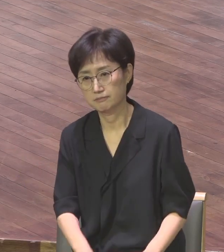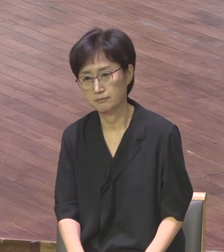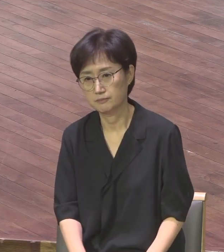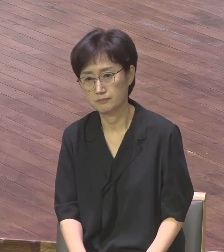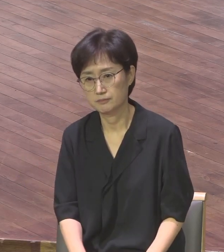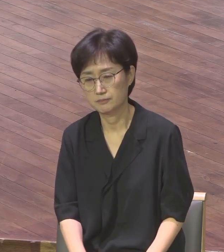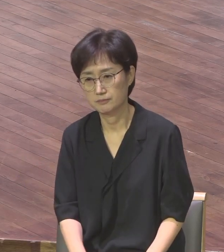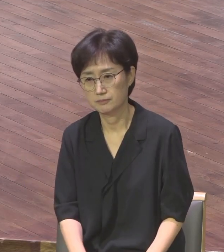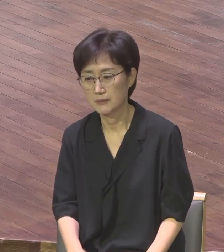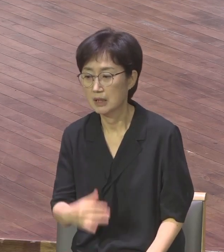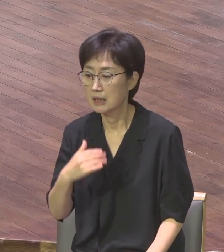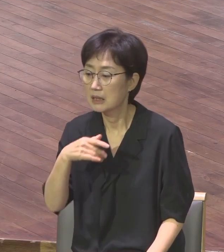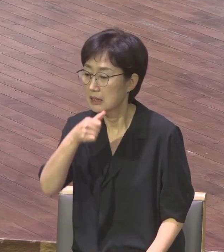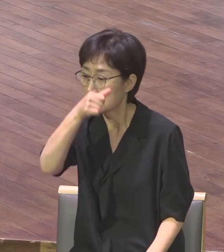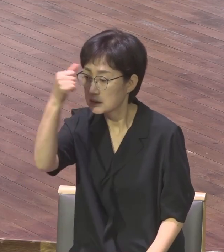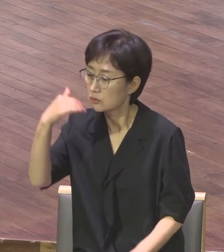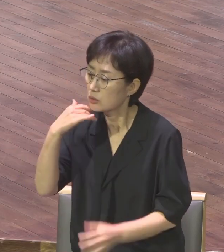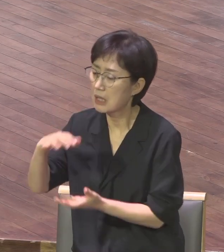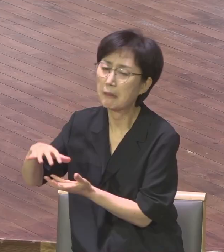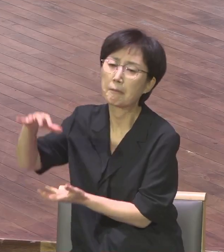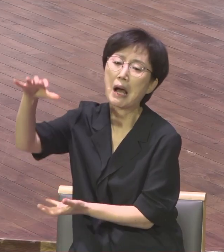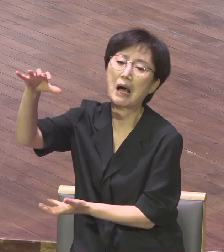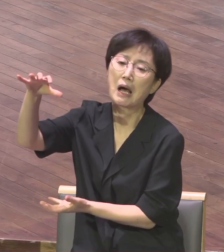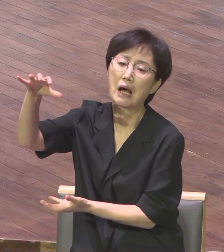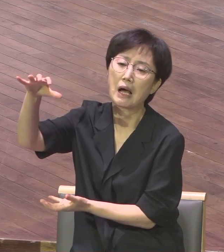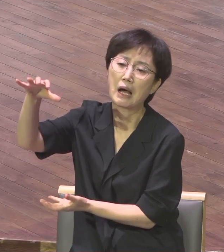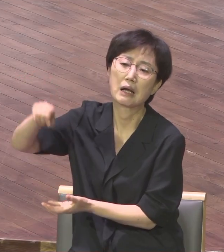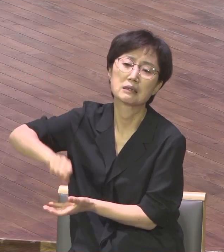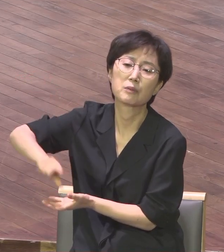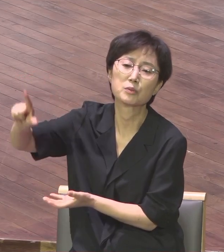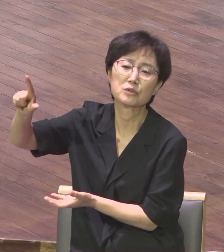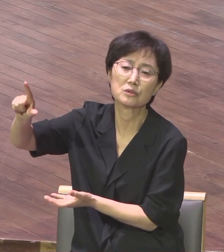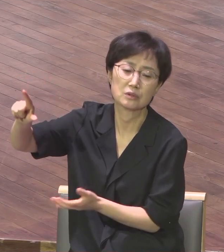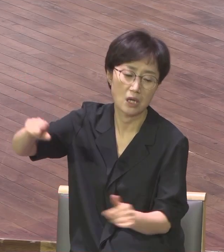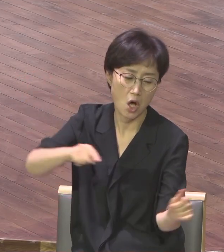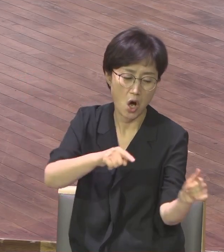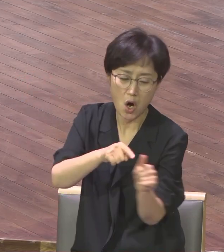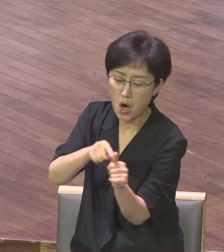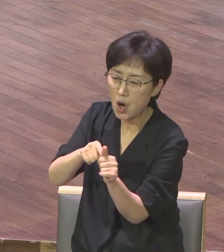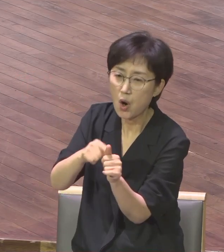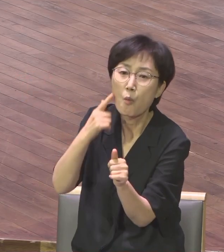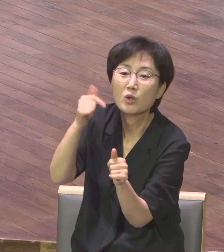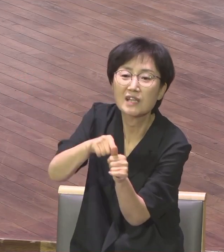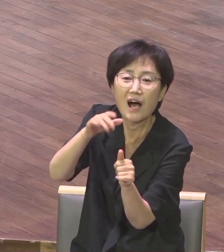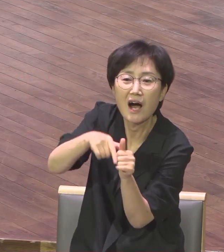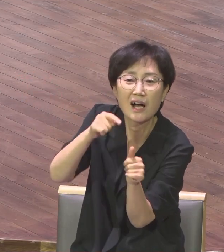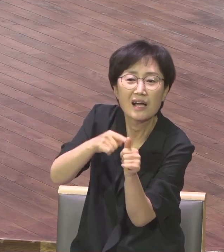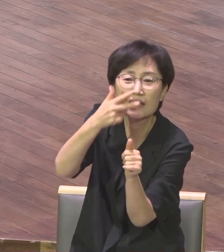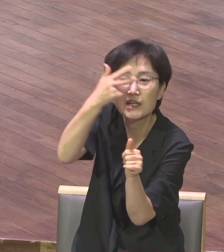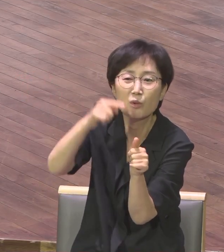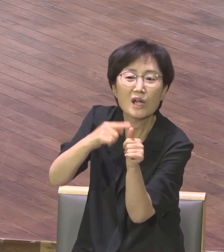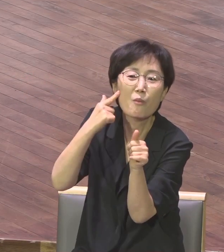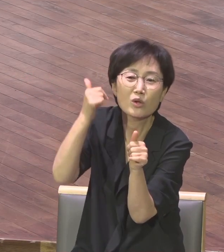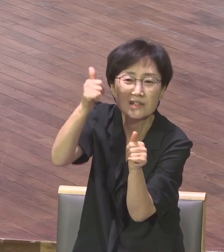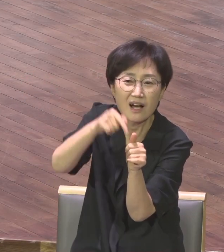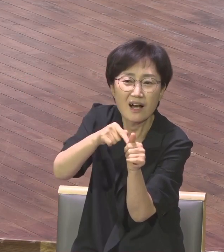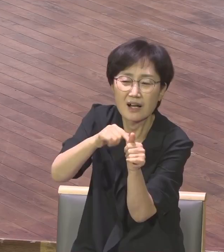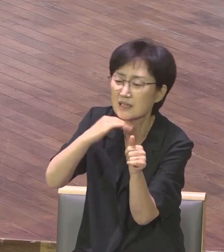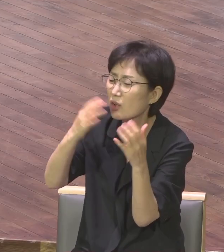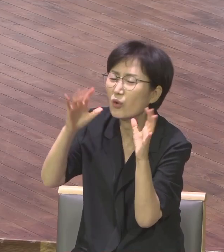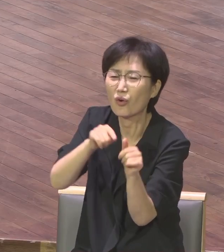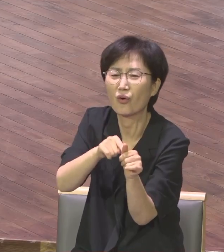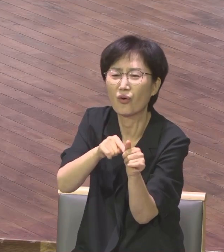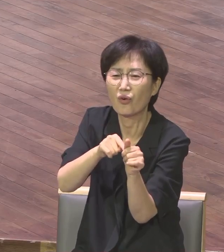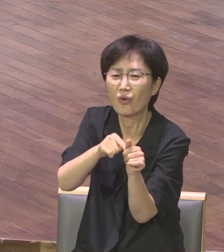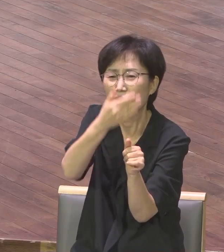지금 나이가 많은 장로들과 교인들 틈에서 나이가 연수함으로 인해 가지고 힘들 수 있는 상황이기 때문에